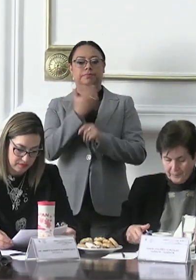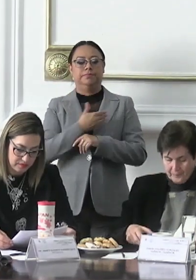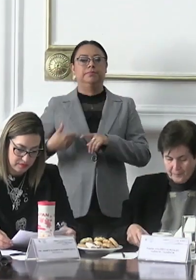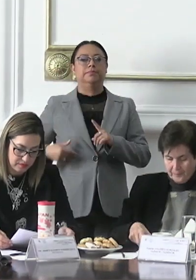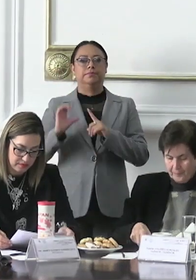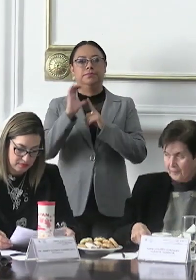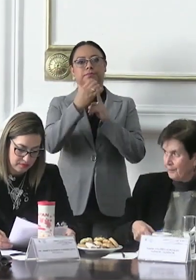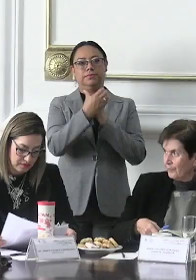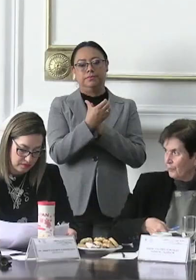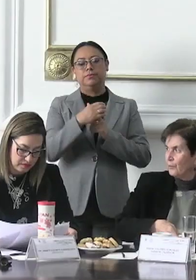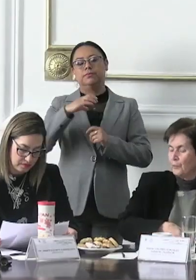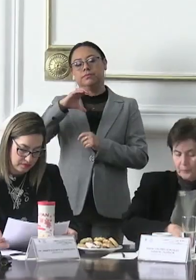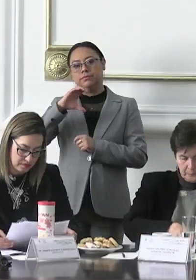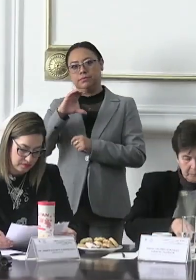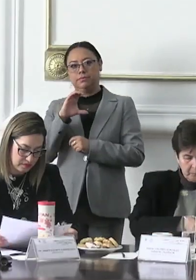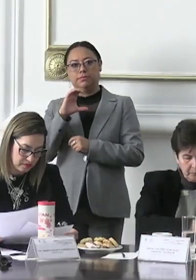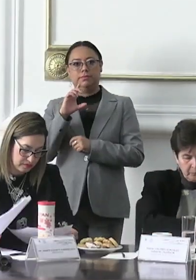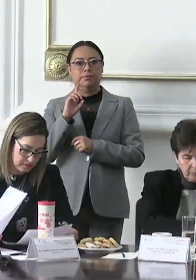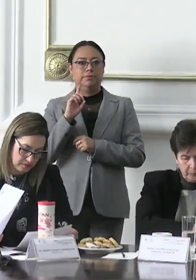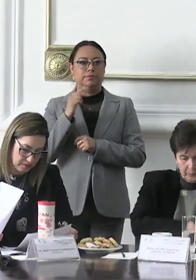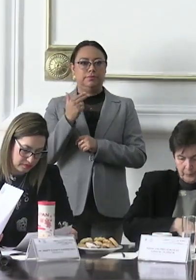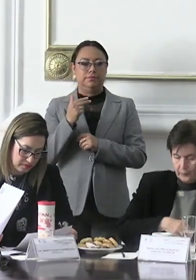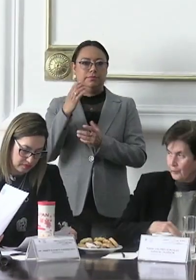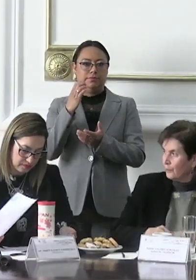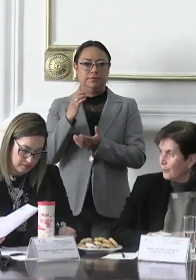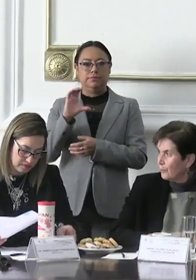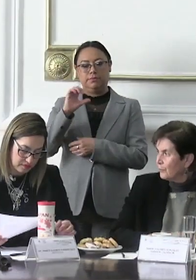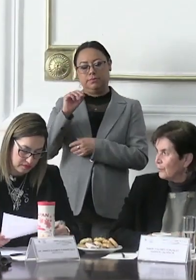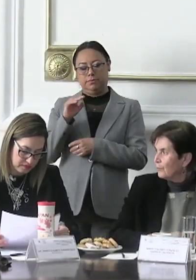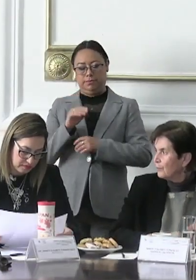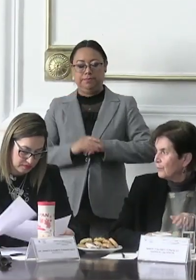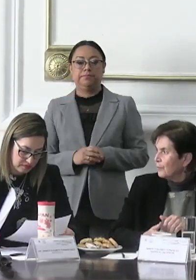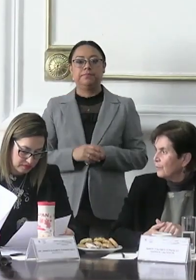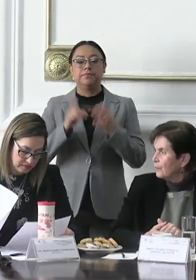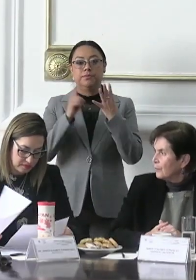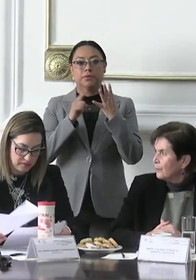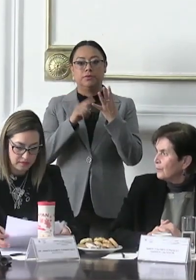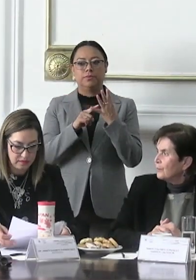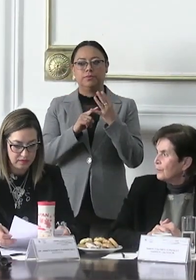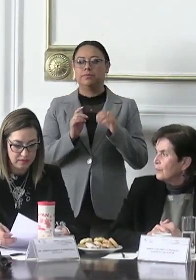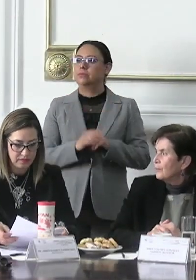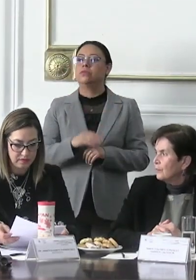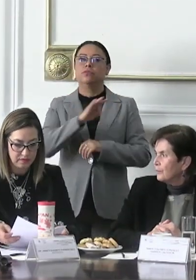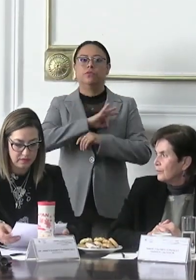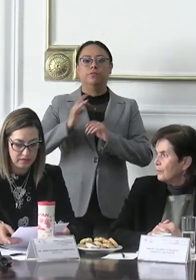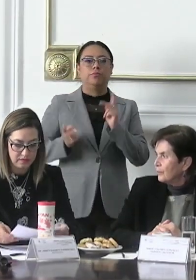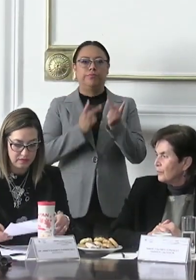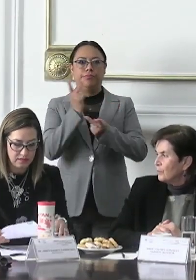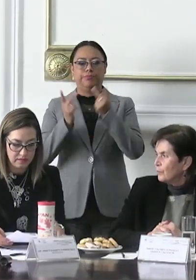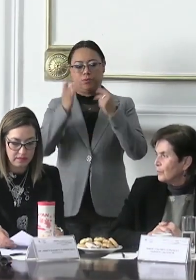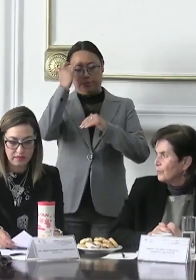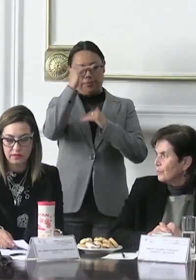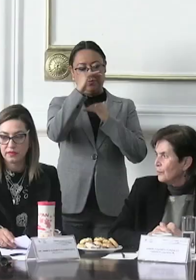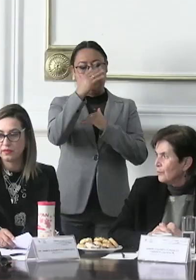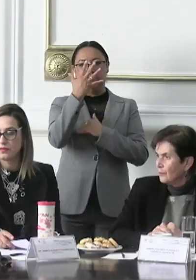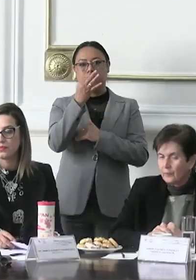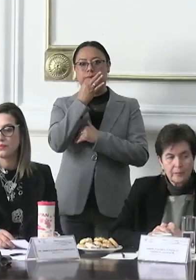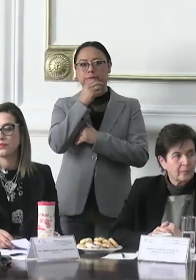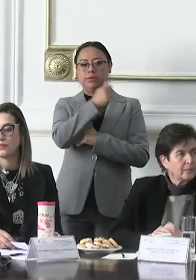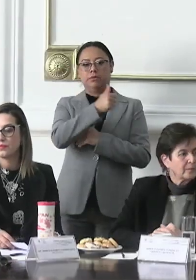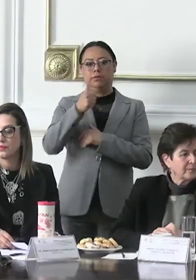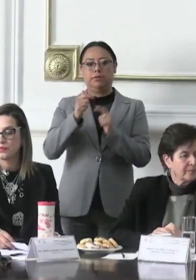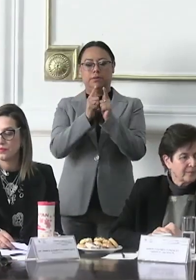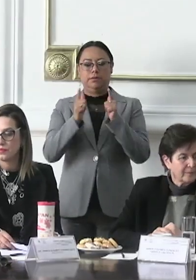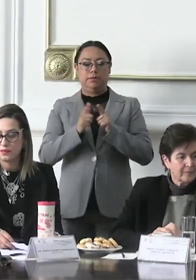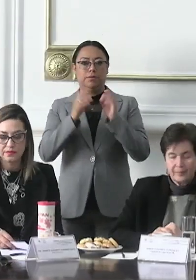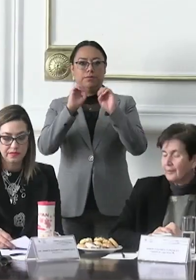México hasta por 20 minutos. Cuarto, intervención para realizar preguntas hasta por 5 minutos de cada